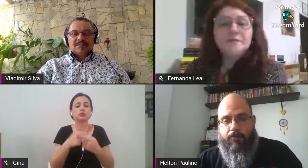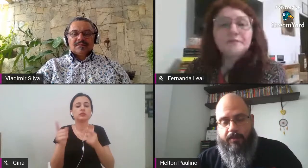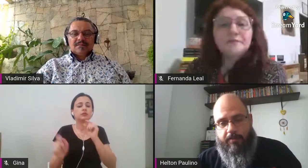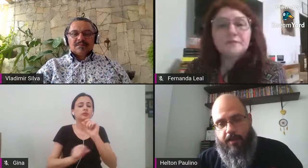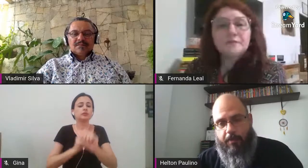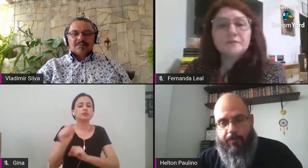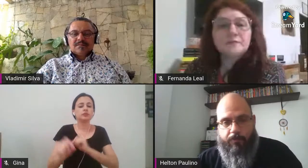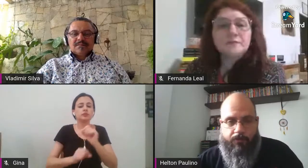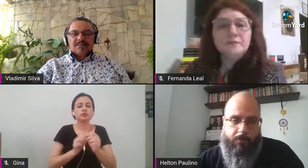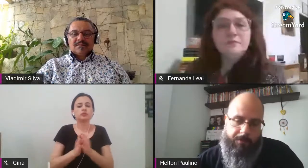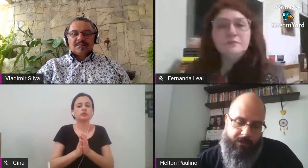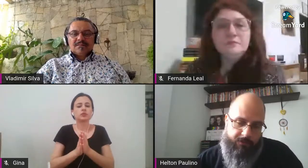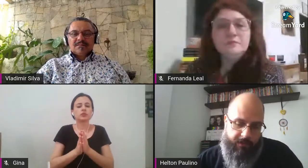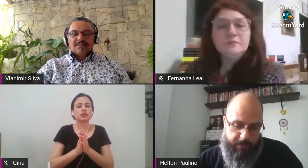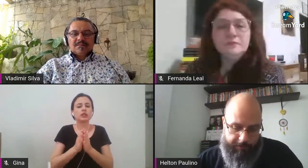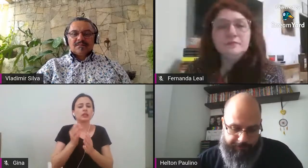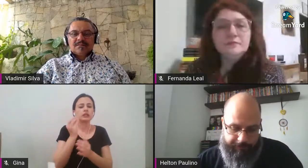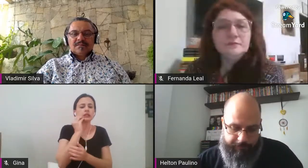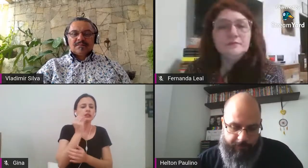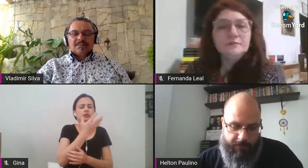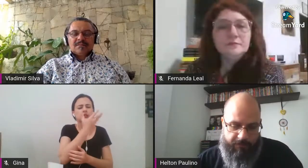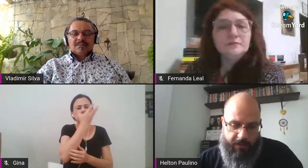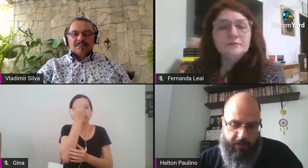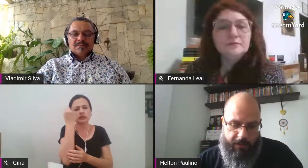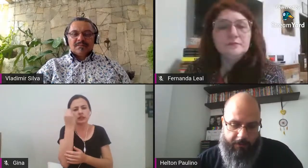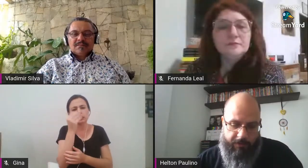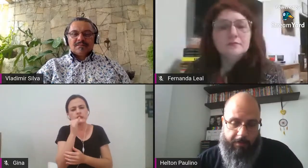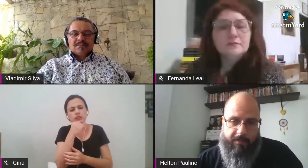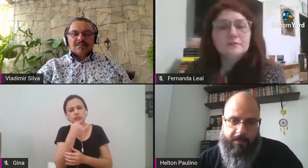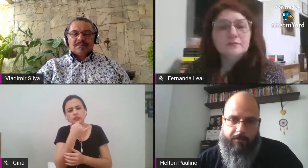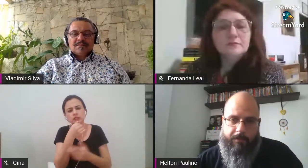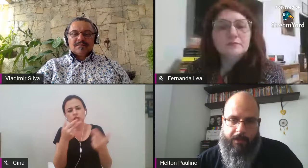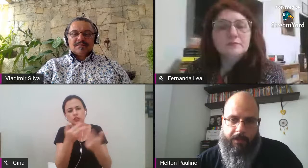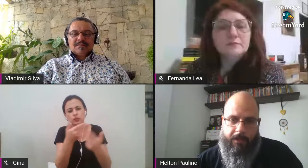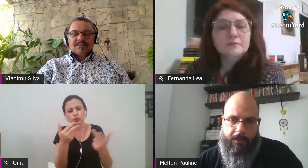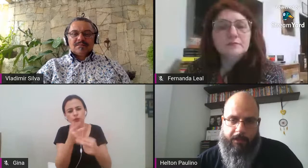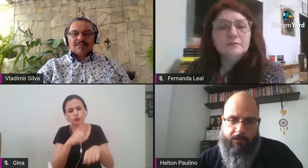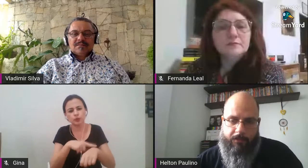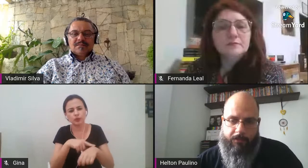ter uma válvula de escape do momento que a gente vem passando